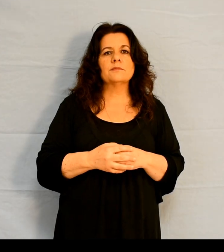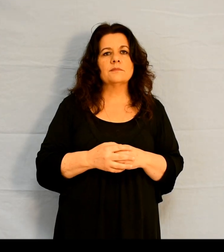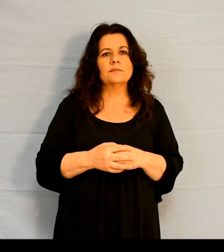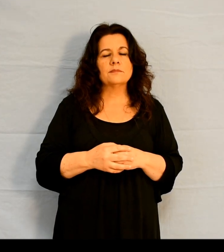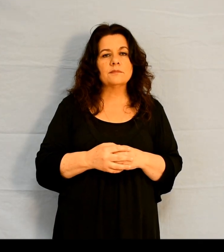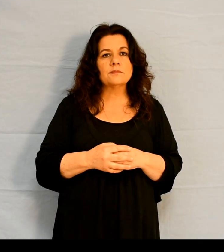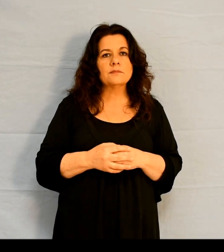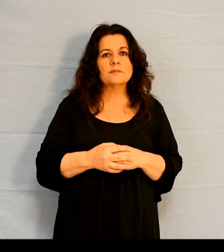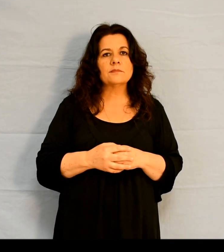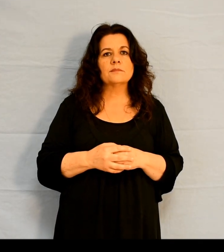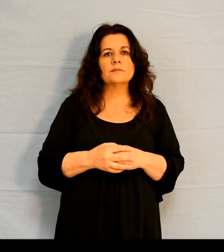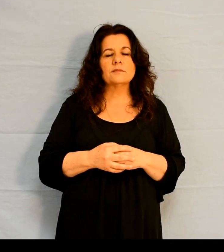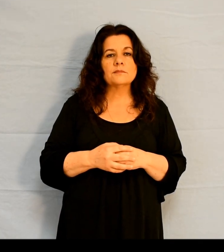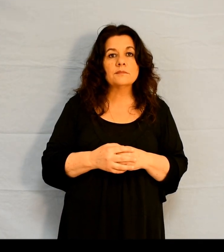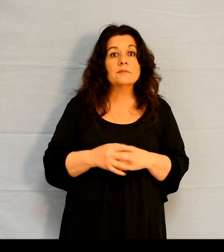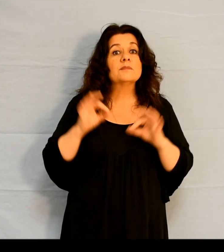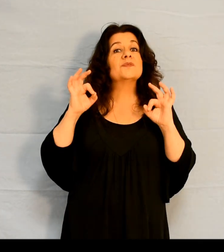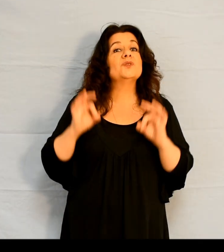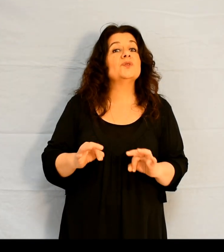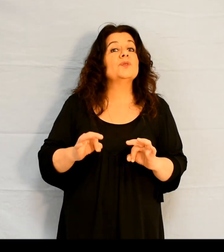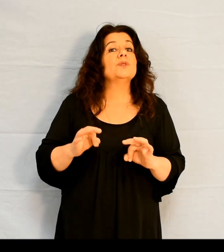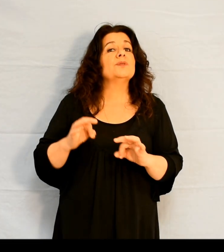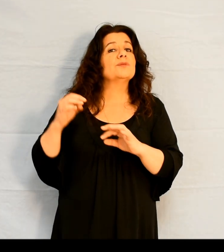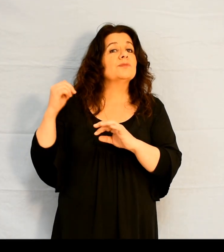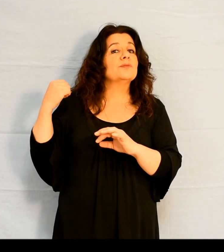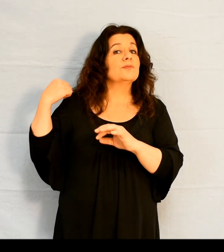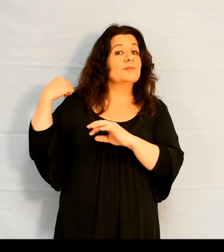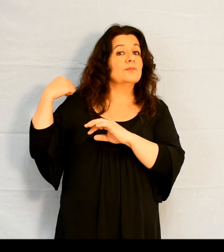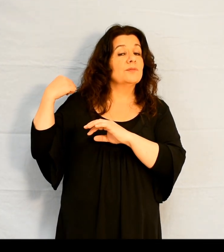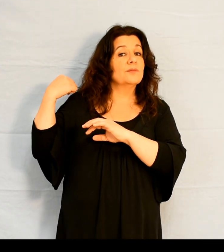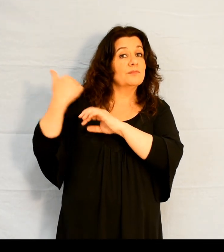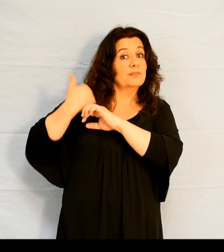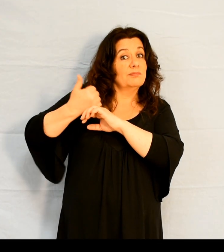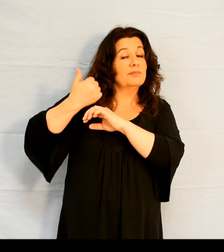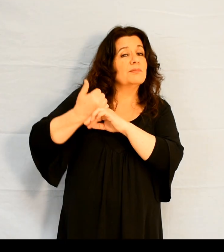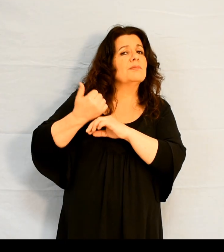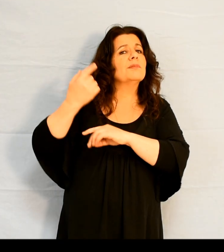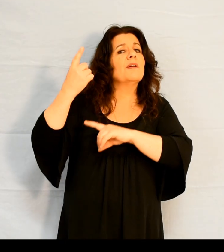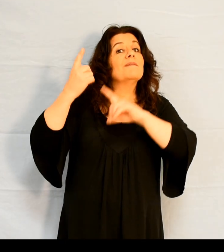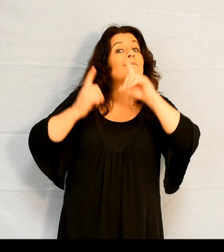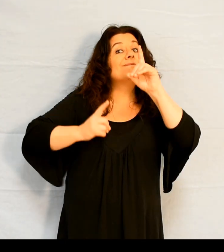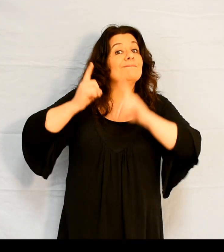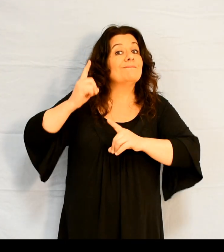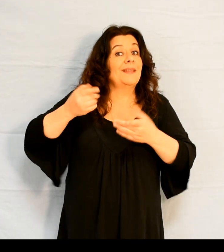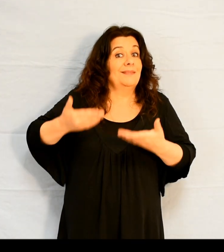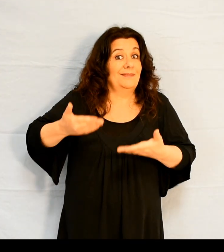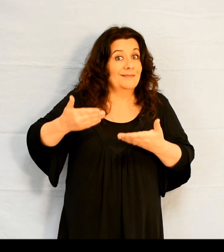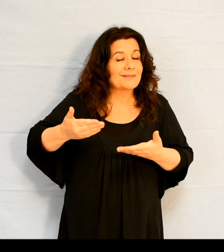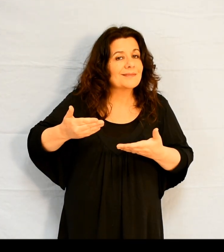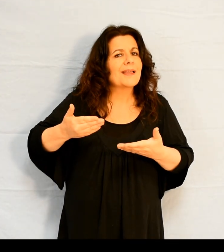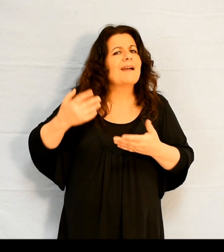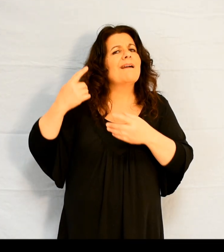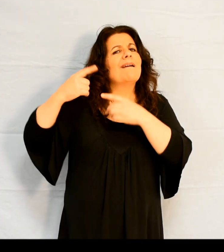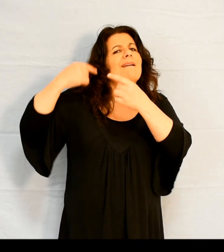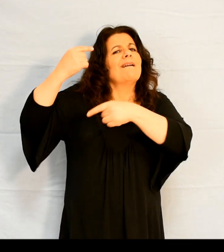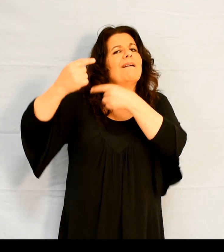Or, à chaque fête, celui-ci avait coutume de relâcher un prisonnier, celui que la